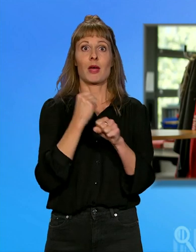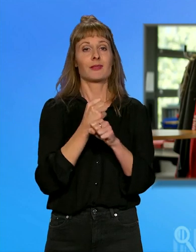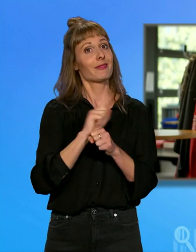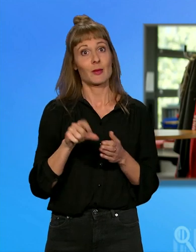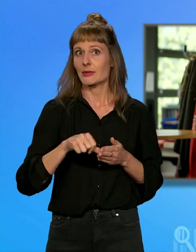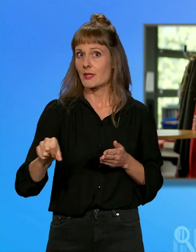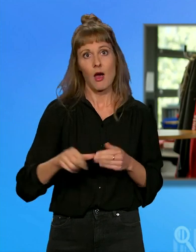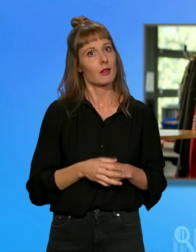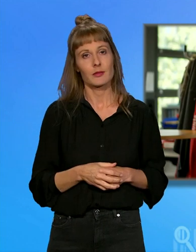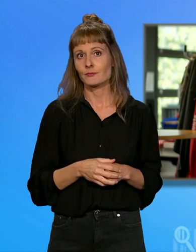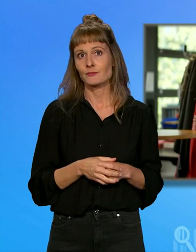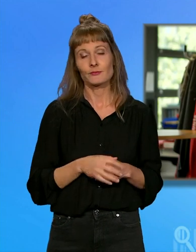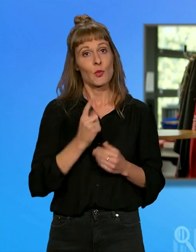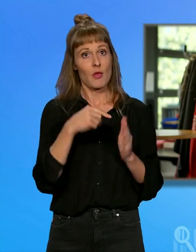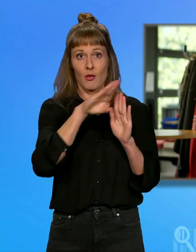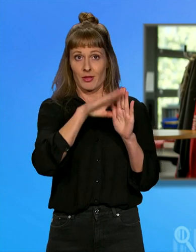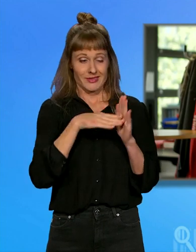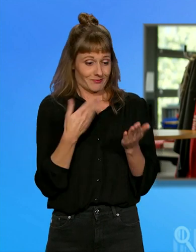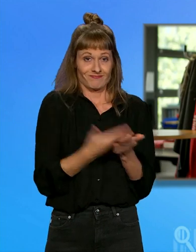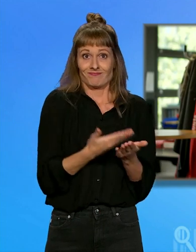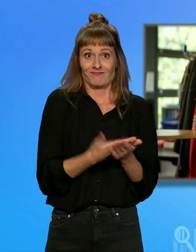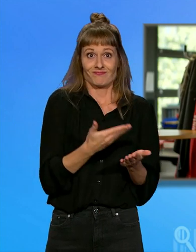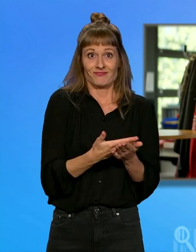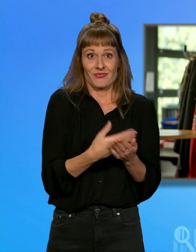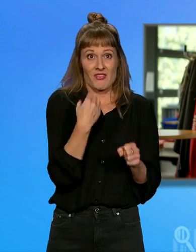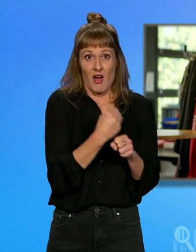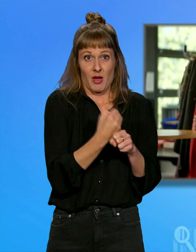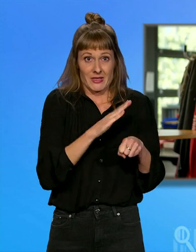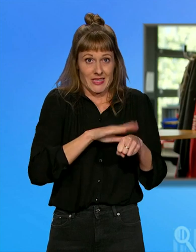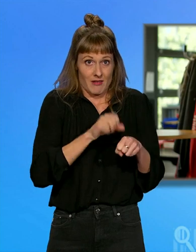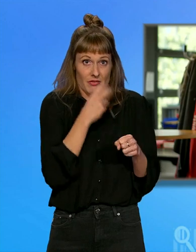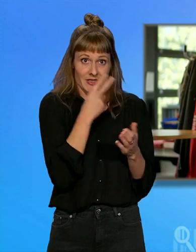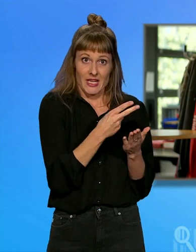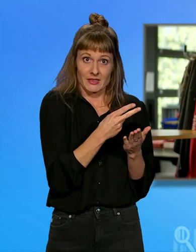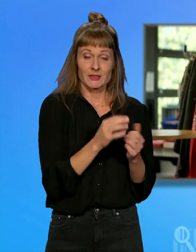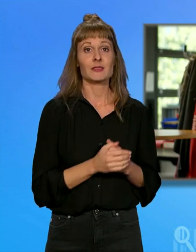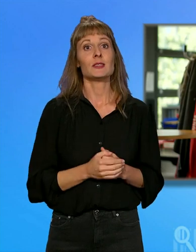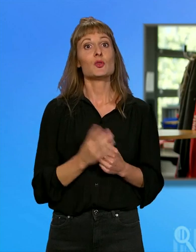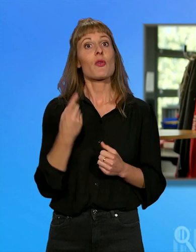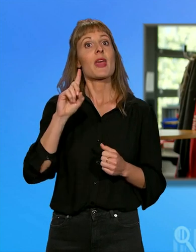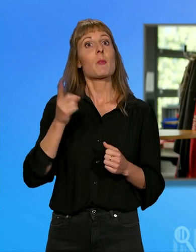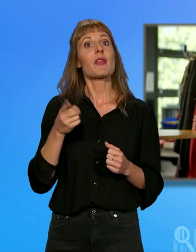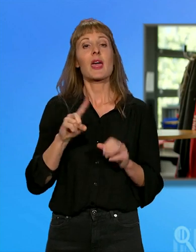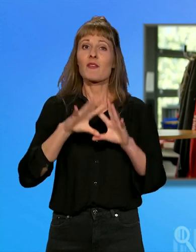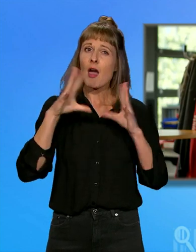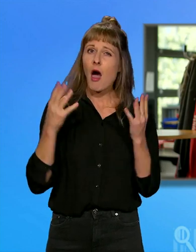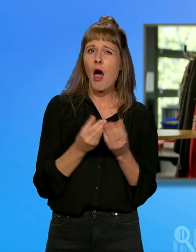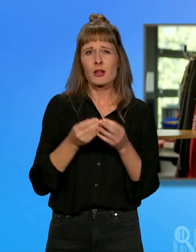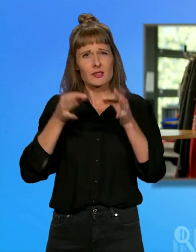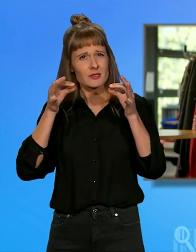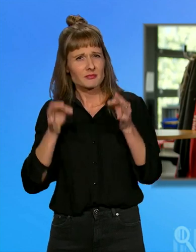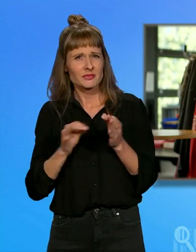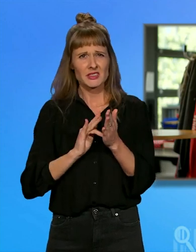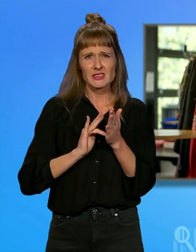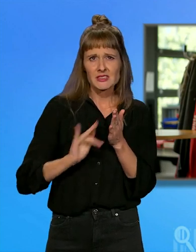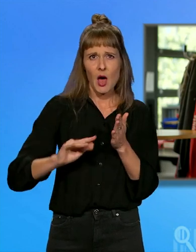Und die Liste beweist ja, die Arbeitszeiten, weil DPD fungiert eigentlich als Arbeitgeber und plant jede Lieferung ganz genau. Und auch